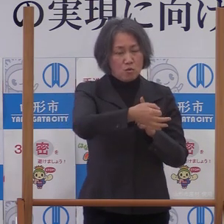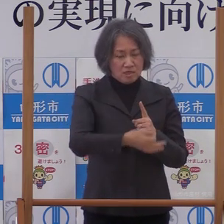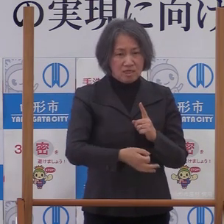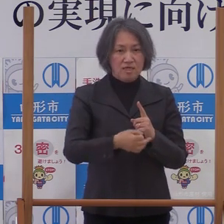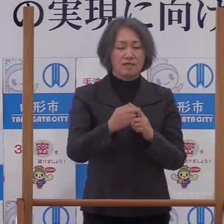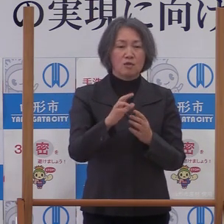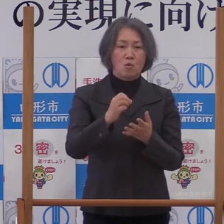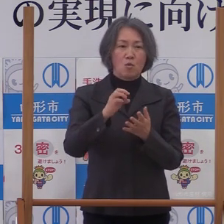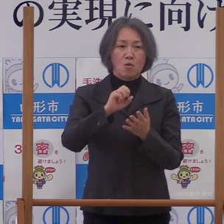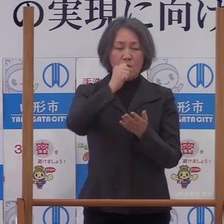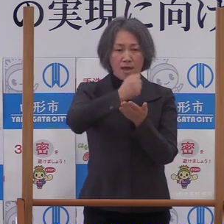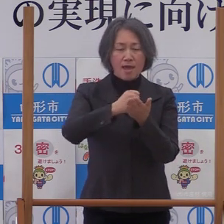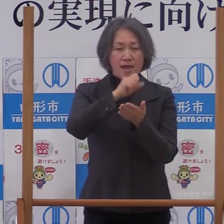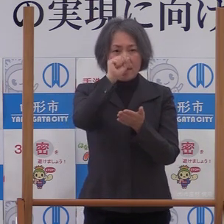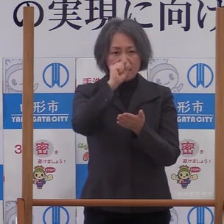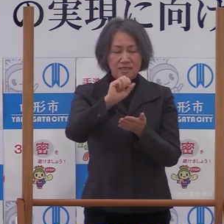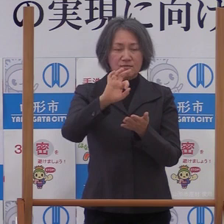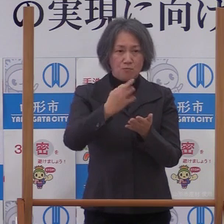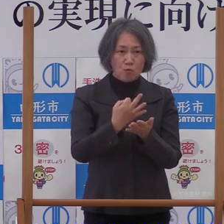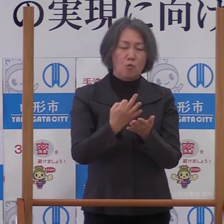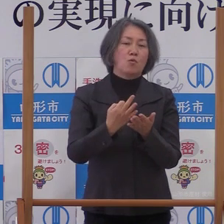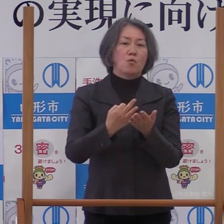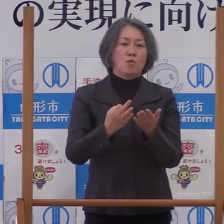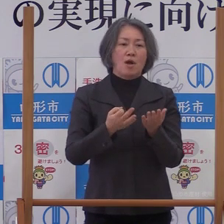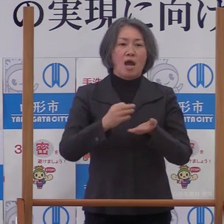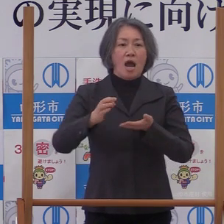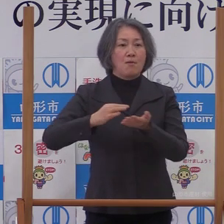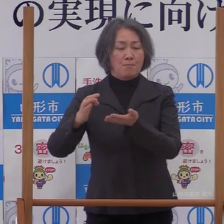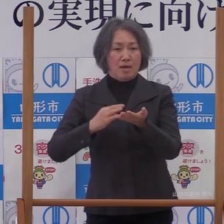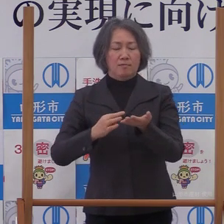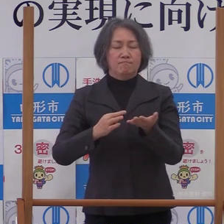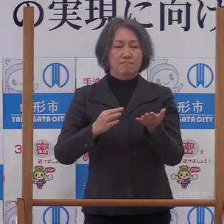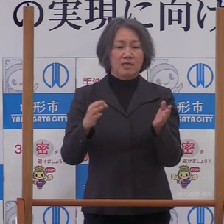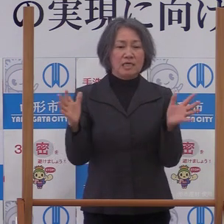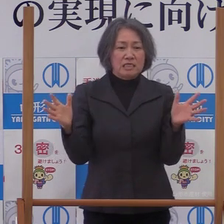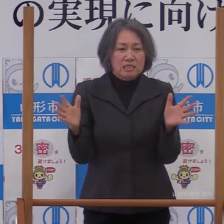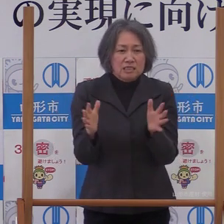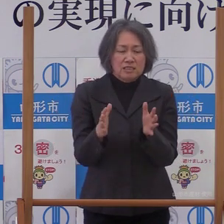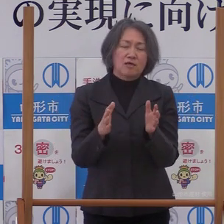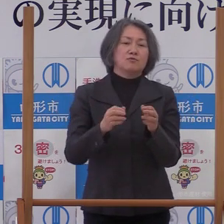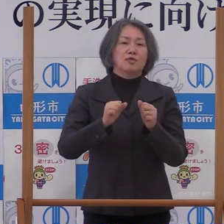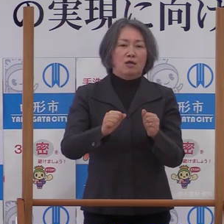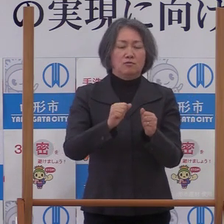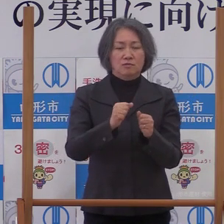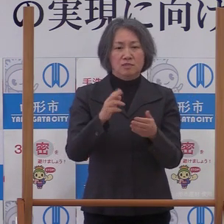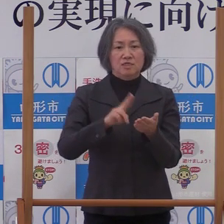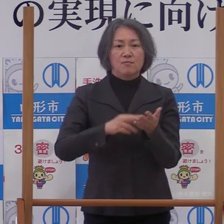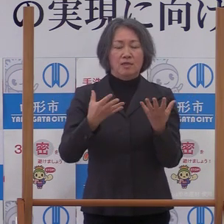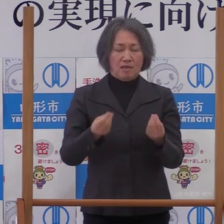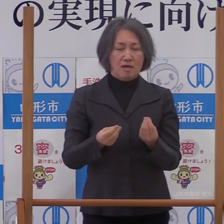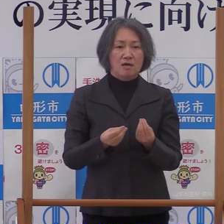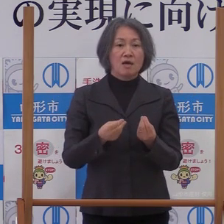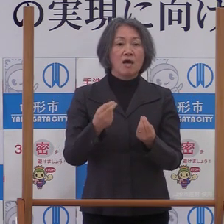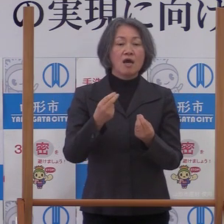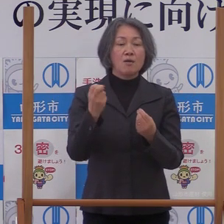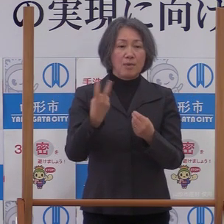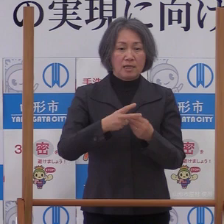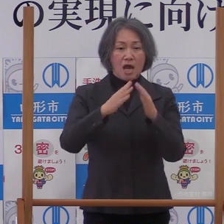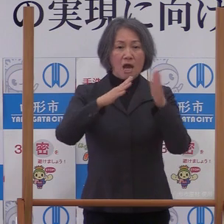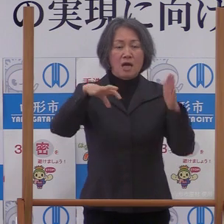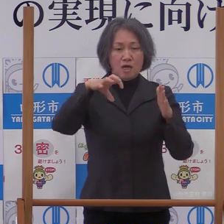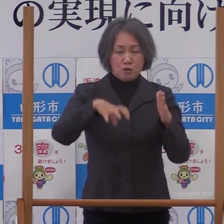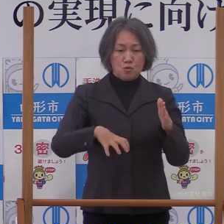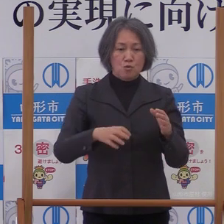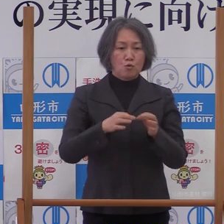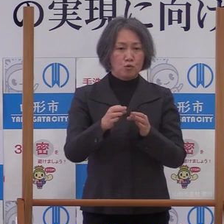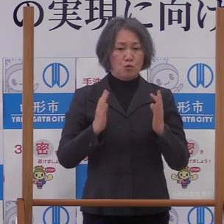ど、規模を縮小して開催することとなりました。また例年初市の会場となる沿線の商店街では